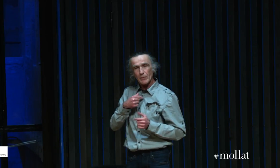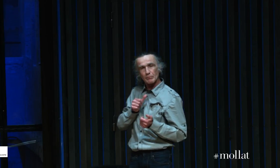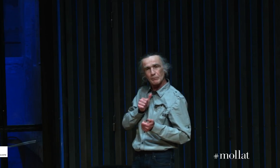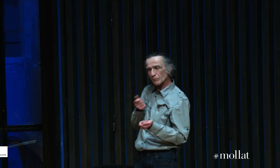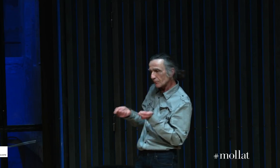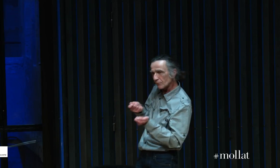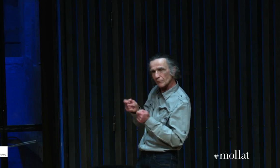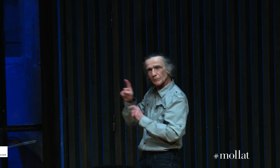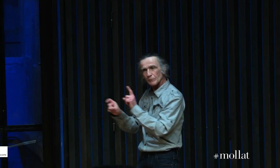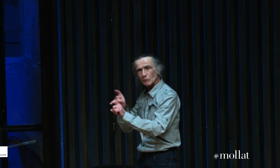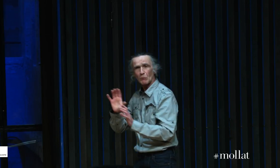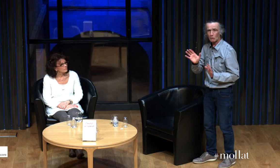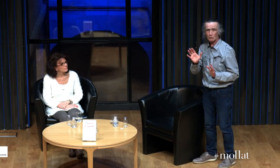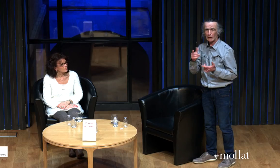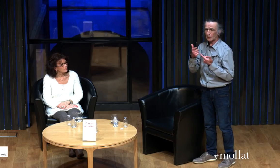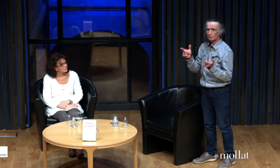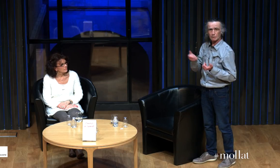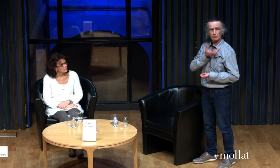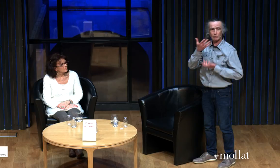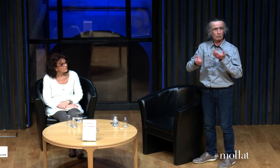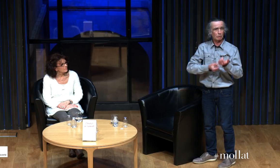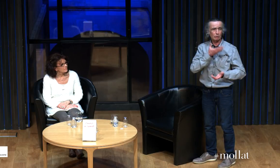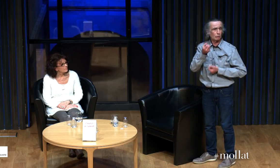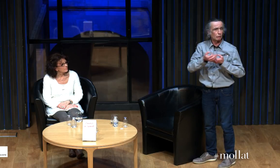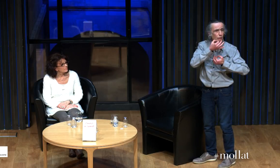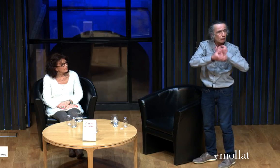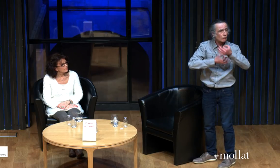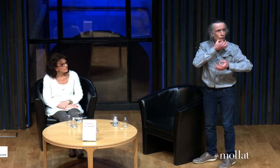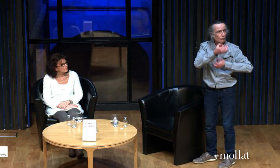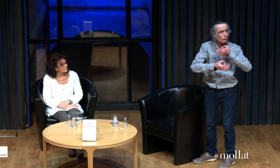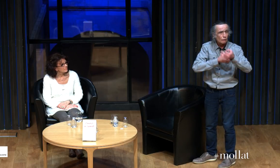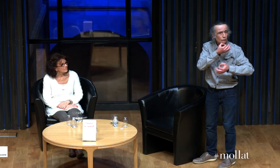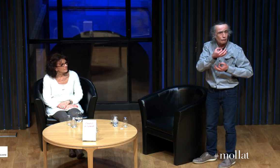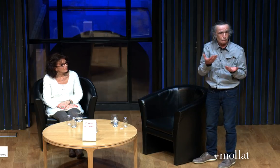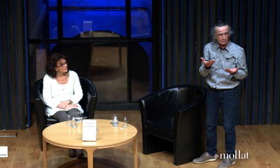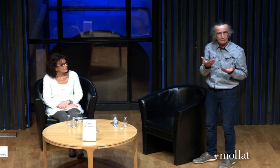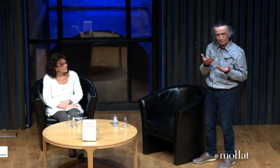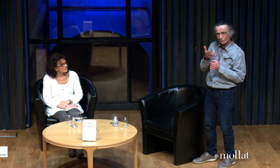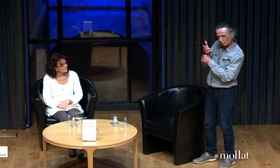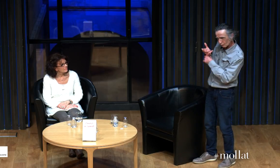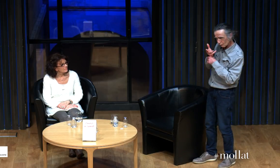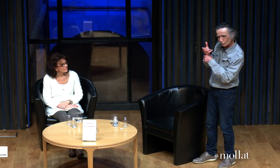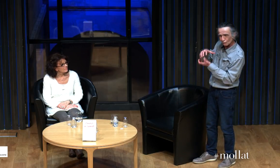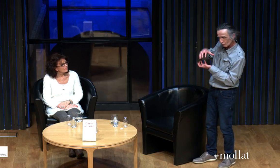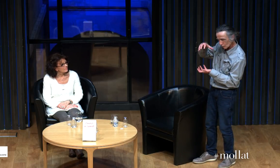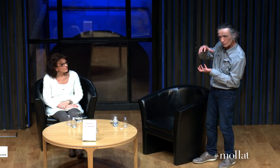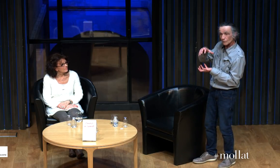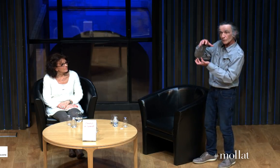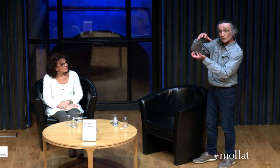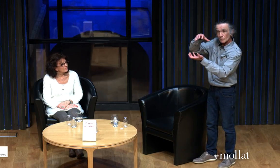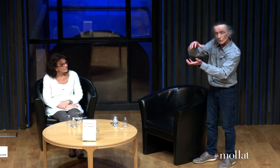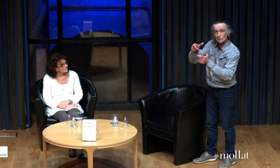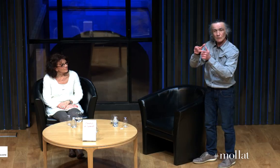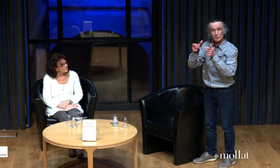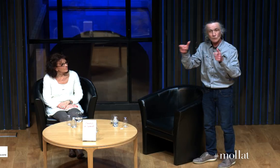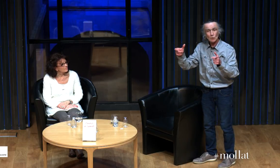heures d'enregistrement. Et chacun était libre de s'exprimer. Il n'y avait pas de questions préétablies. Donc